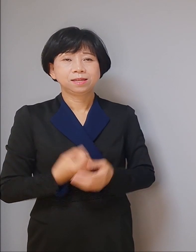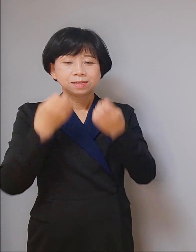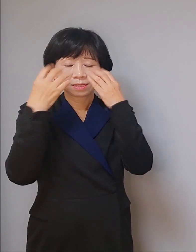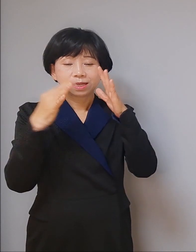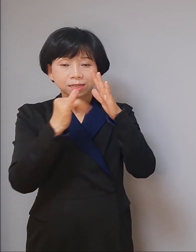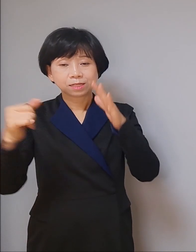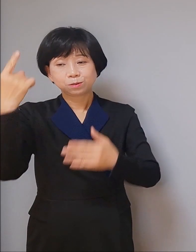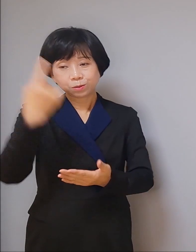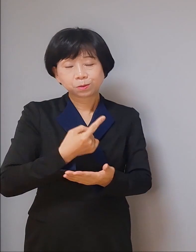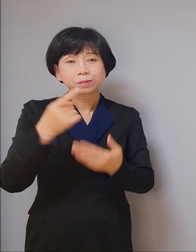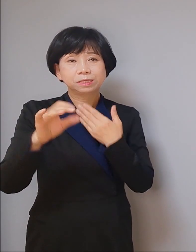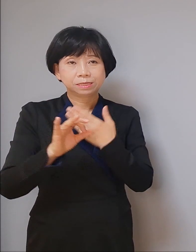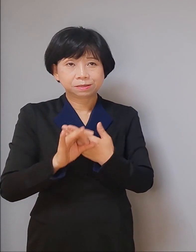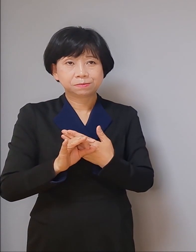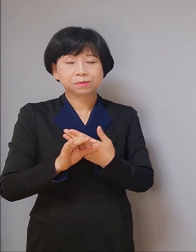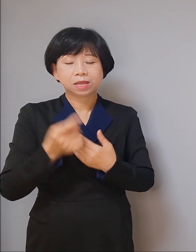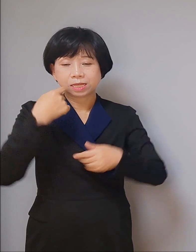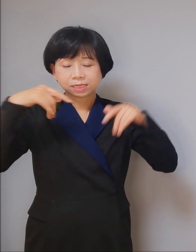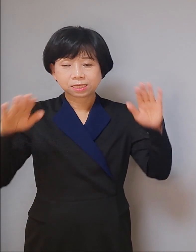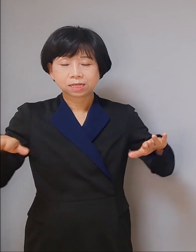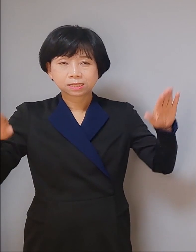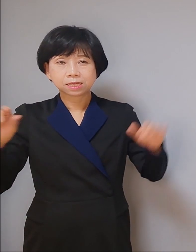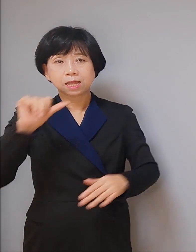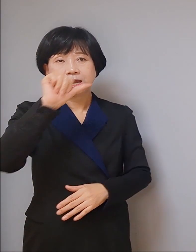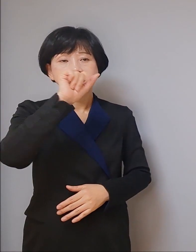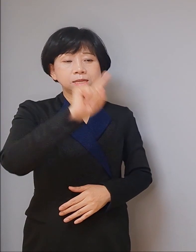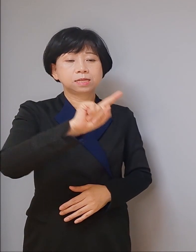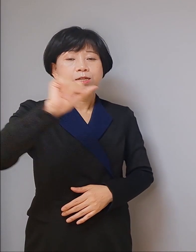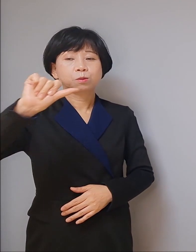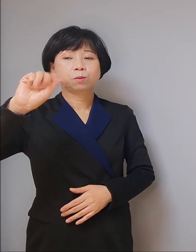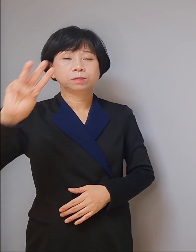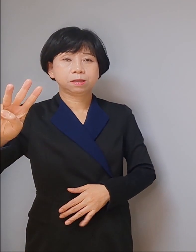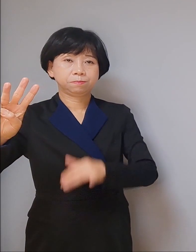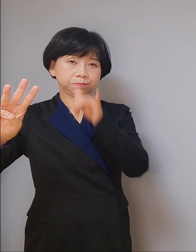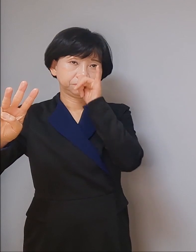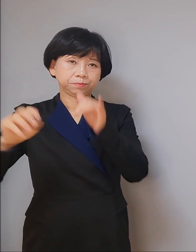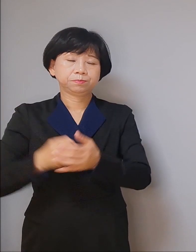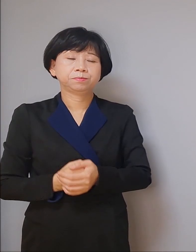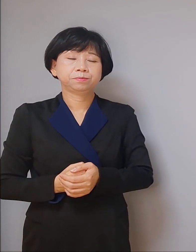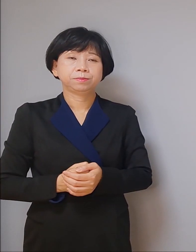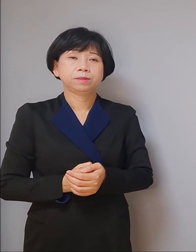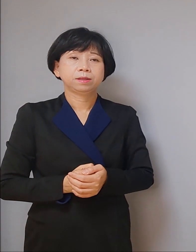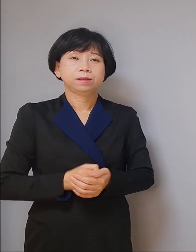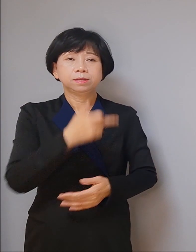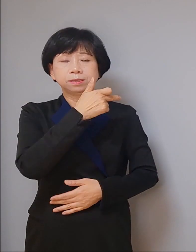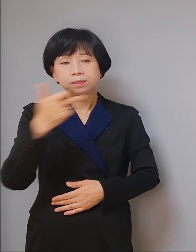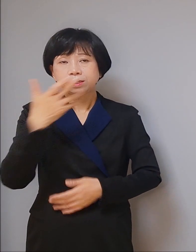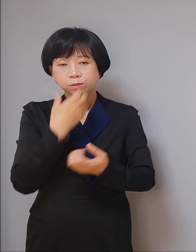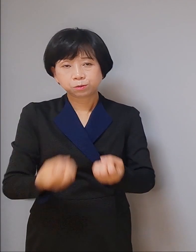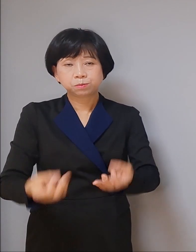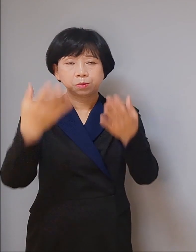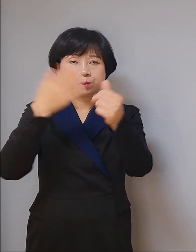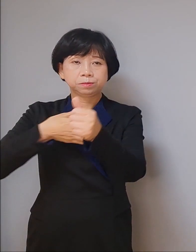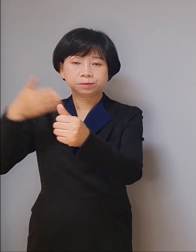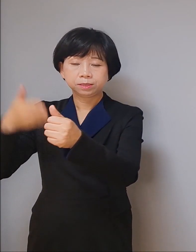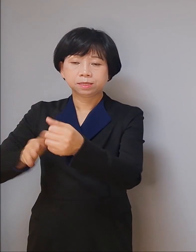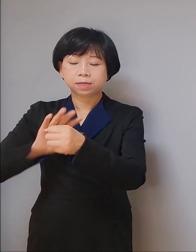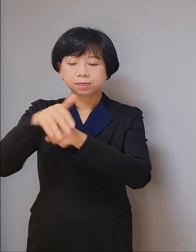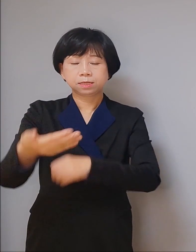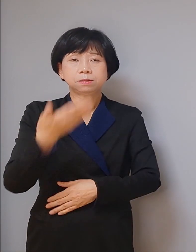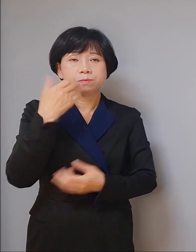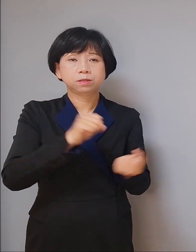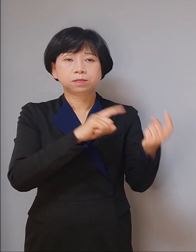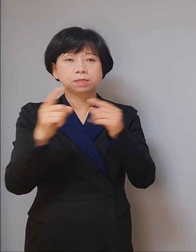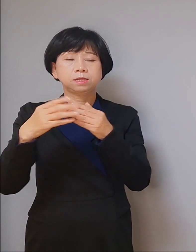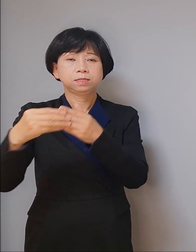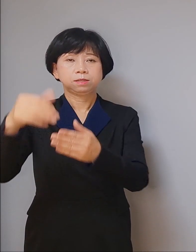명의 새가족에게 5가지를 3번 하고 있습니다. 성도 여러분, 서로 큰 소리로 격려하고 축복하겠습니다. 세계를 먹여